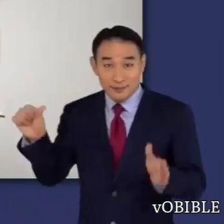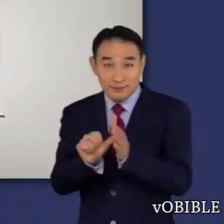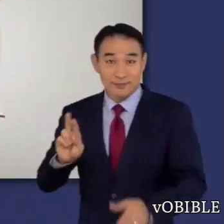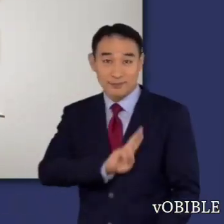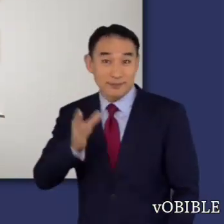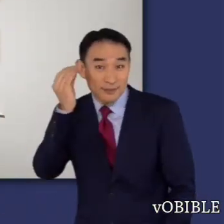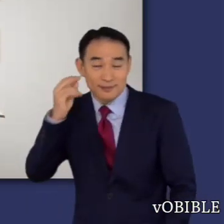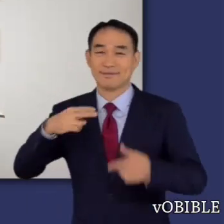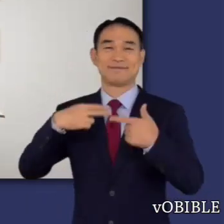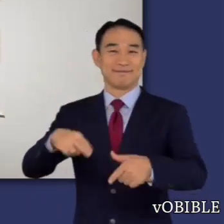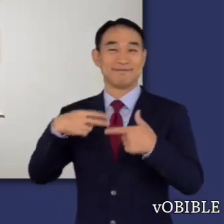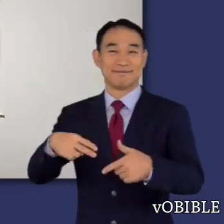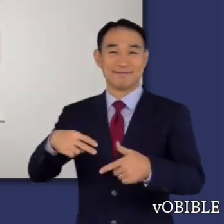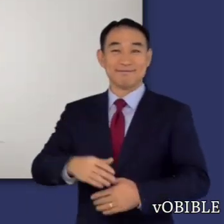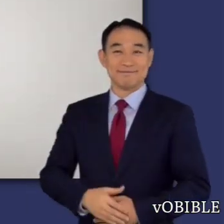马太福音简介。